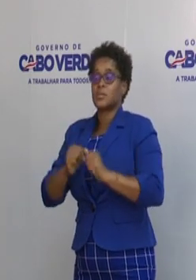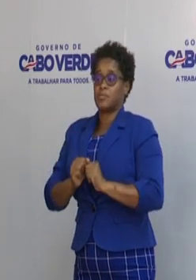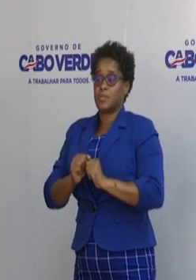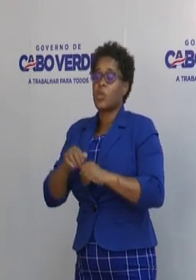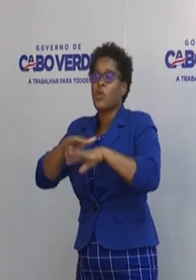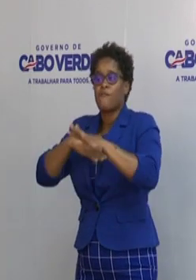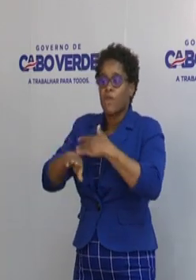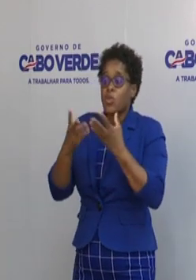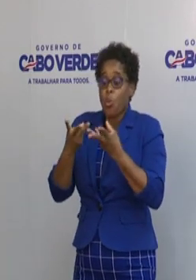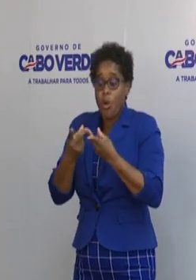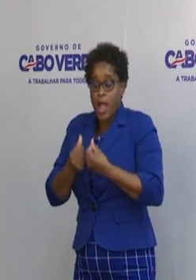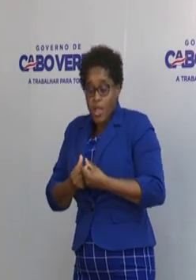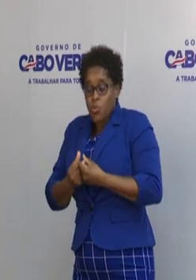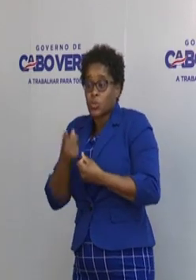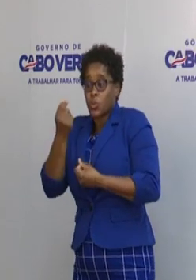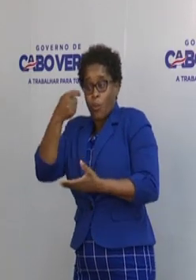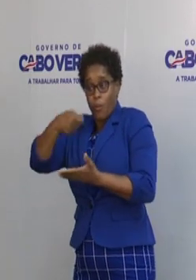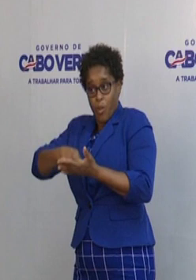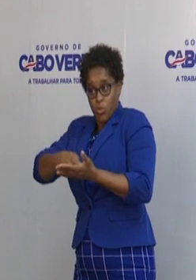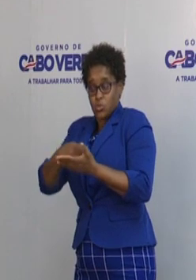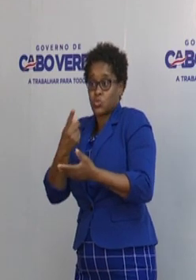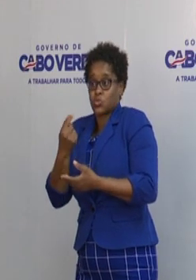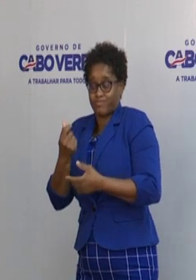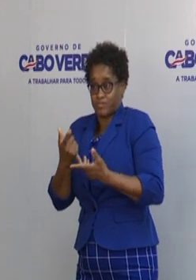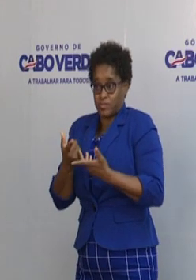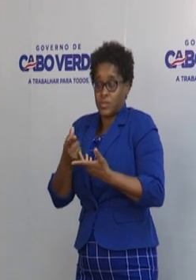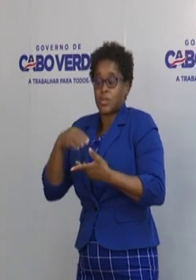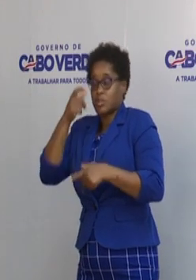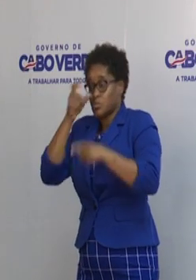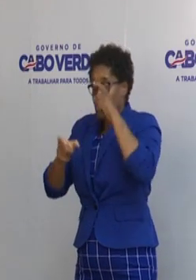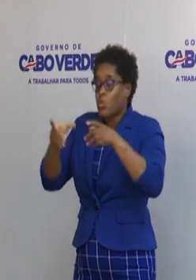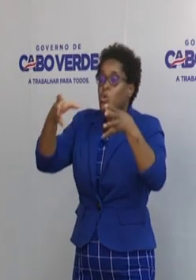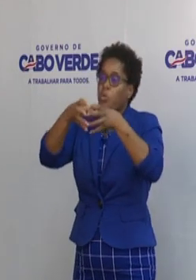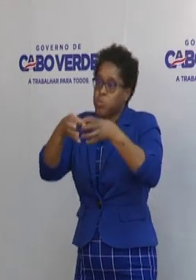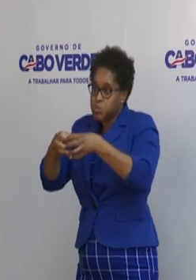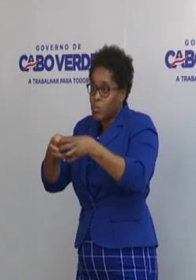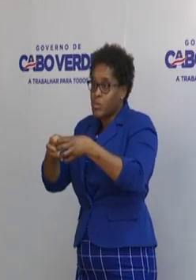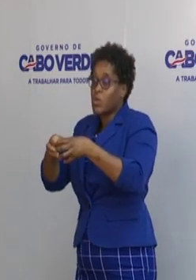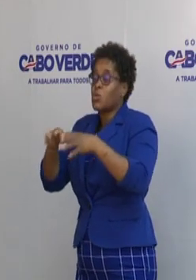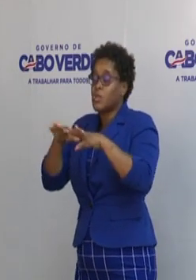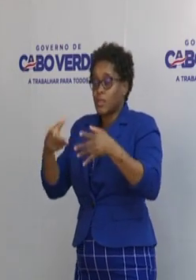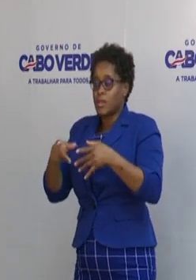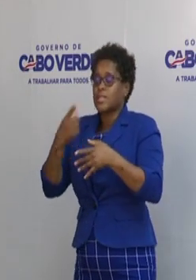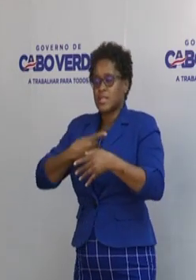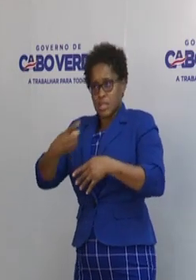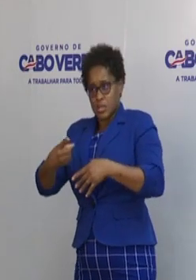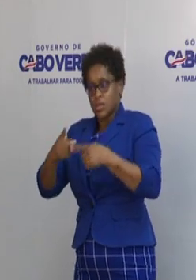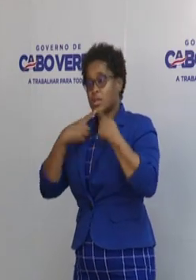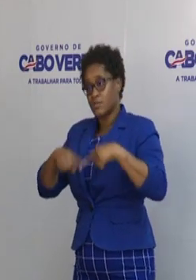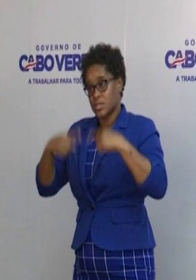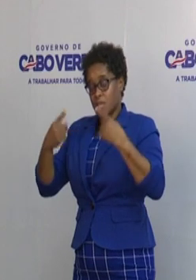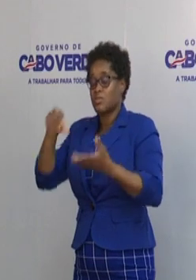cálculo do Imposto sobre o rendimento das pessoas coletivas os níveis de uma geração serão definidos EA